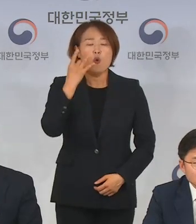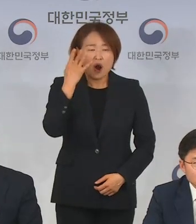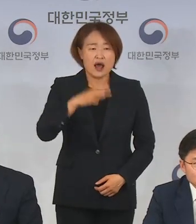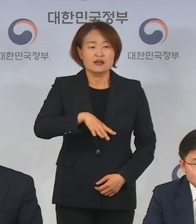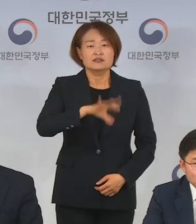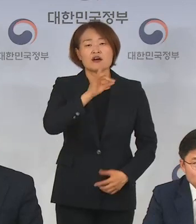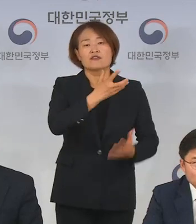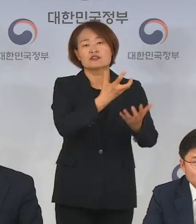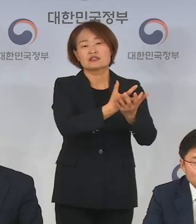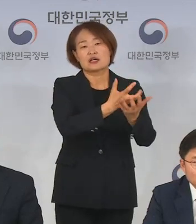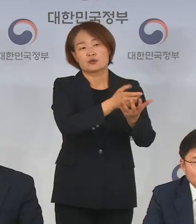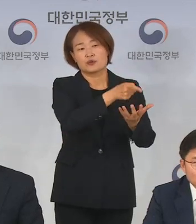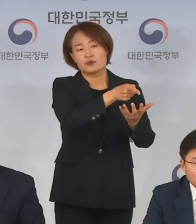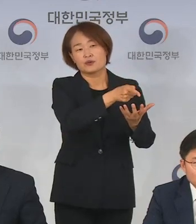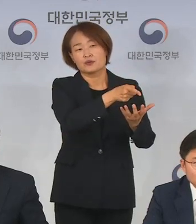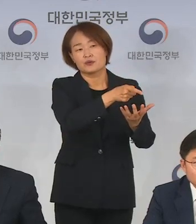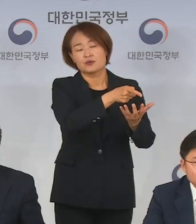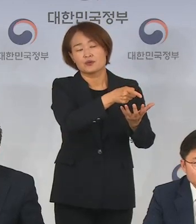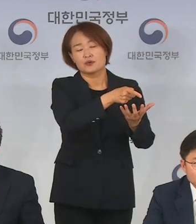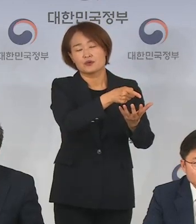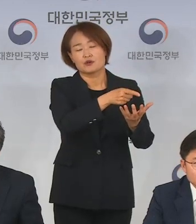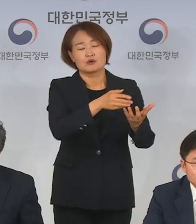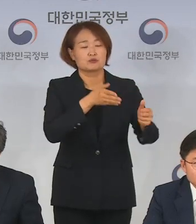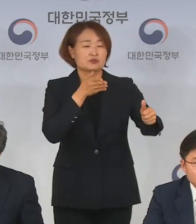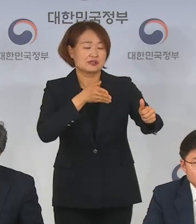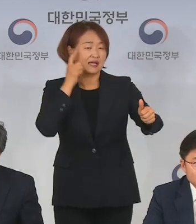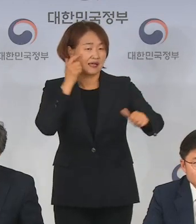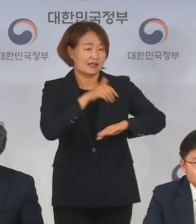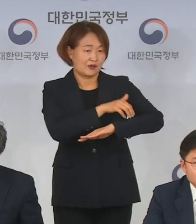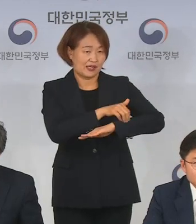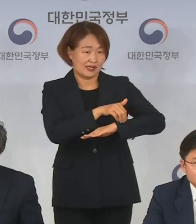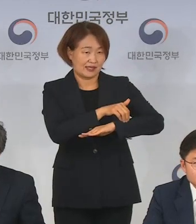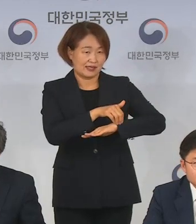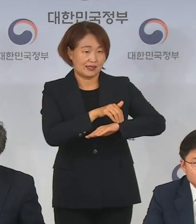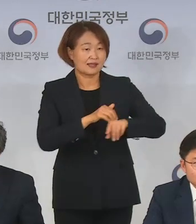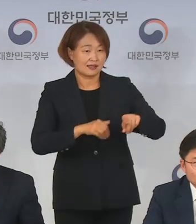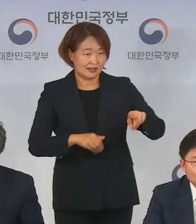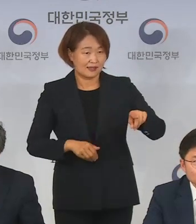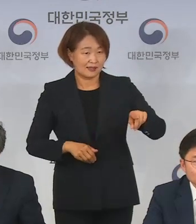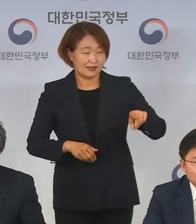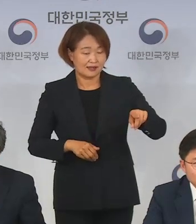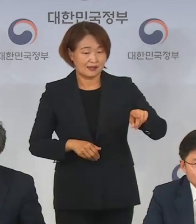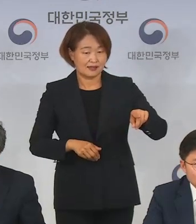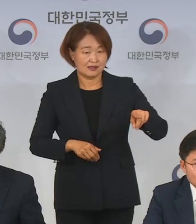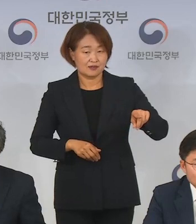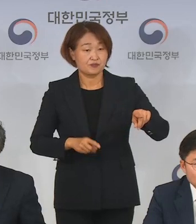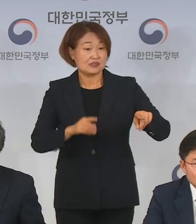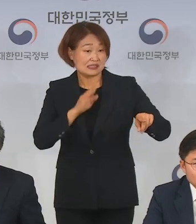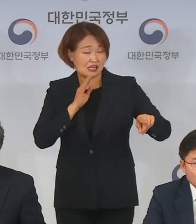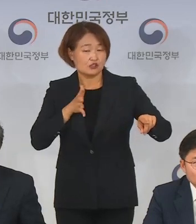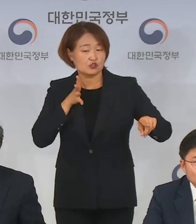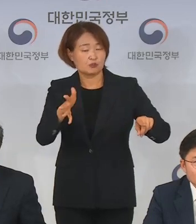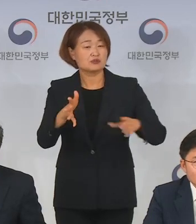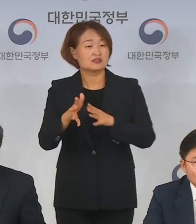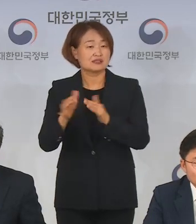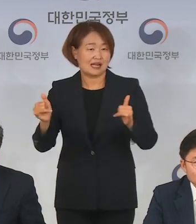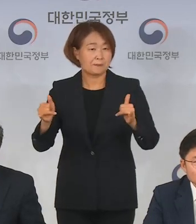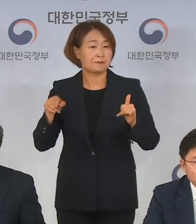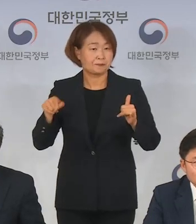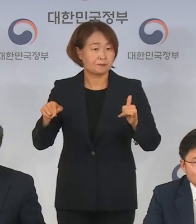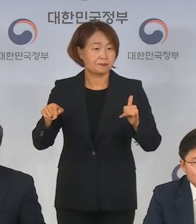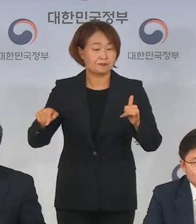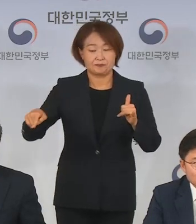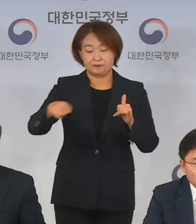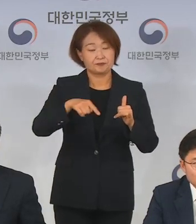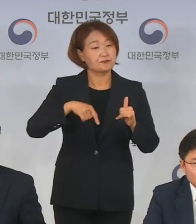요청을 하게 되는 것이고, 이 부분들은 그 전문 영역에서 전문가의